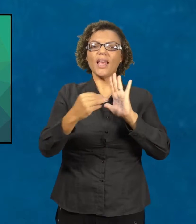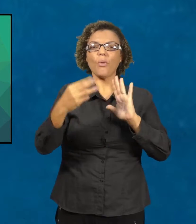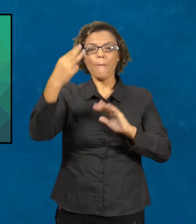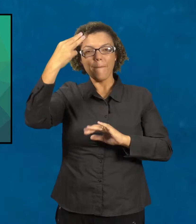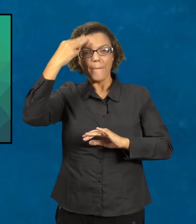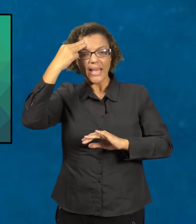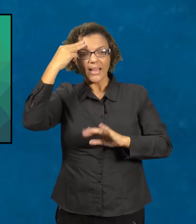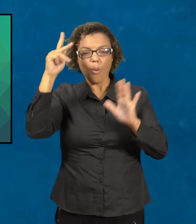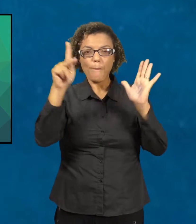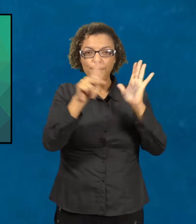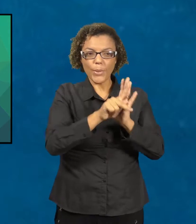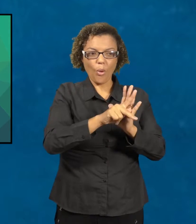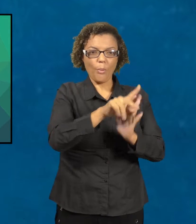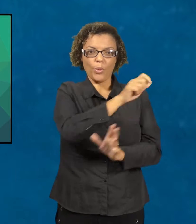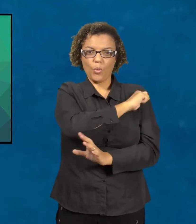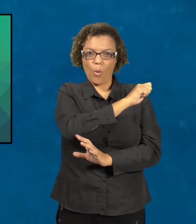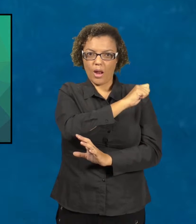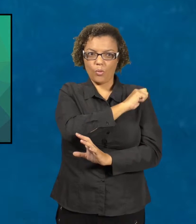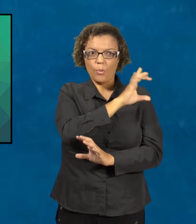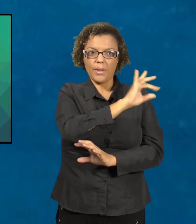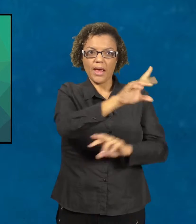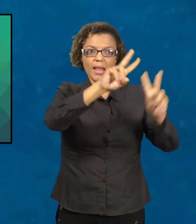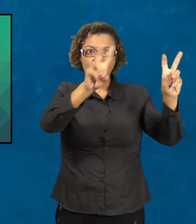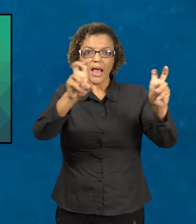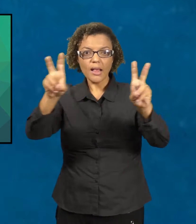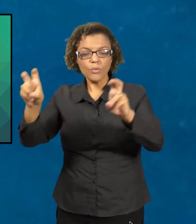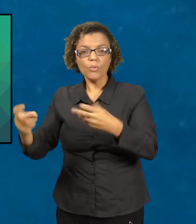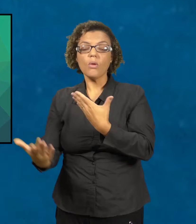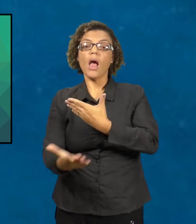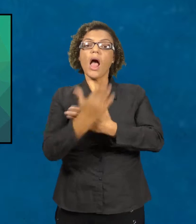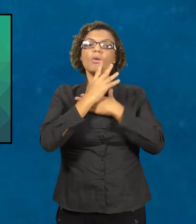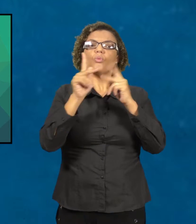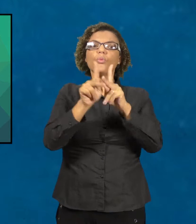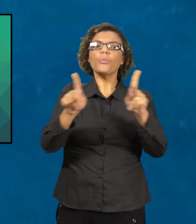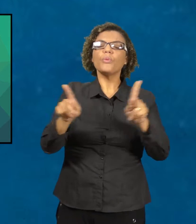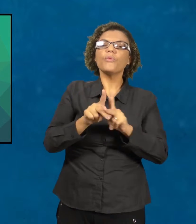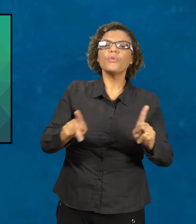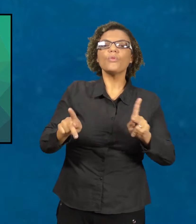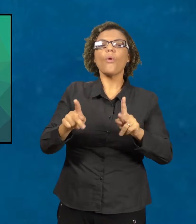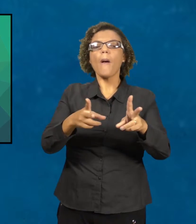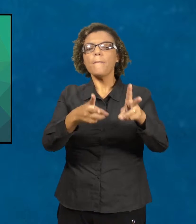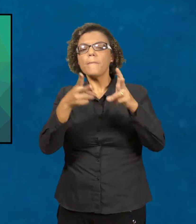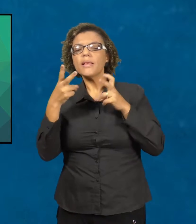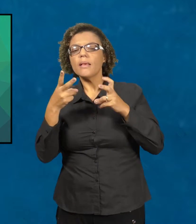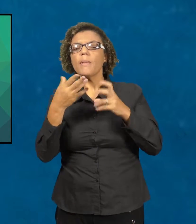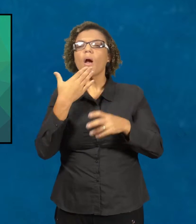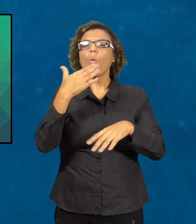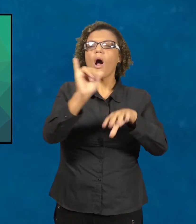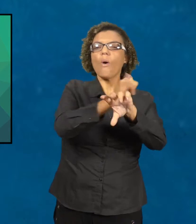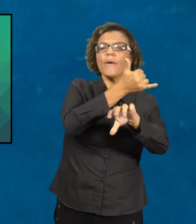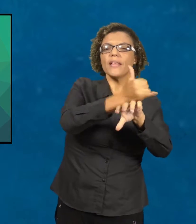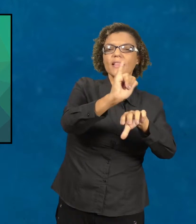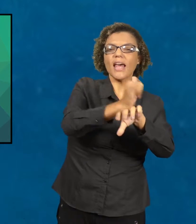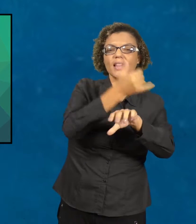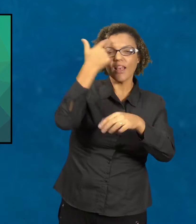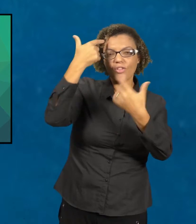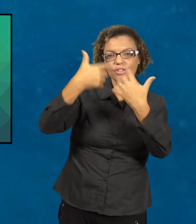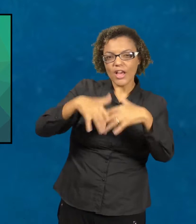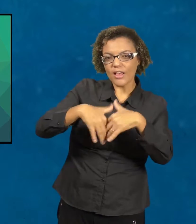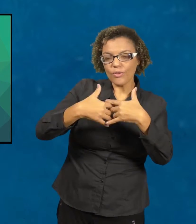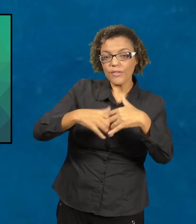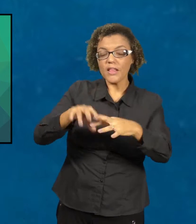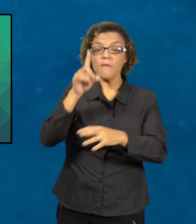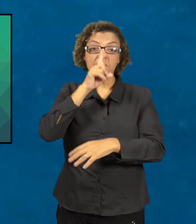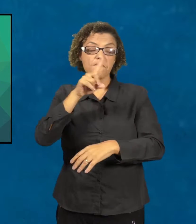determinado assunto pode permitir ao professor identificar onde as estratégias de raciocínio costumam falhar e então fazer